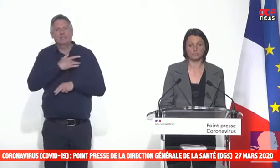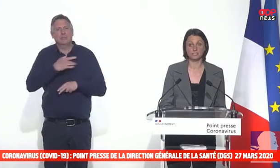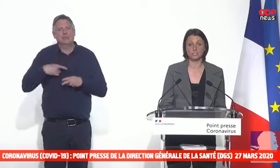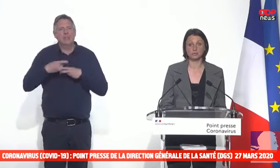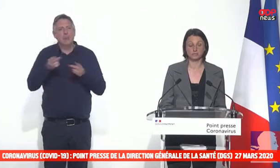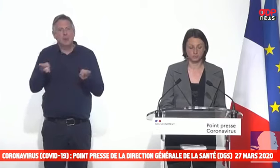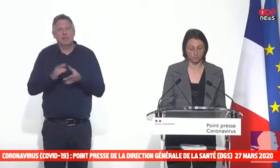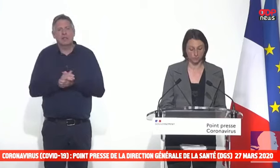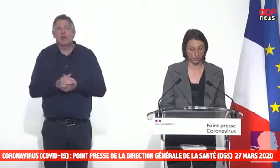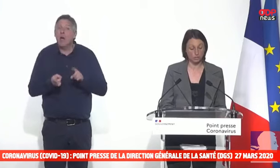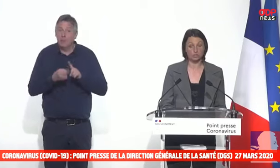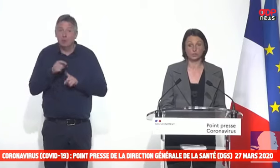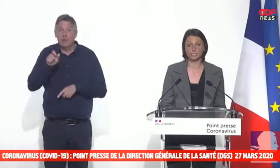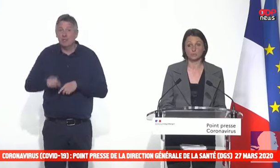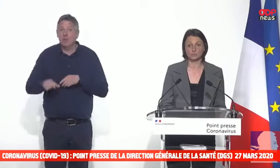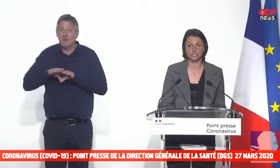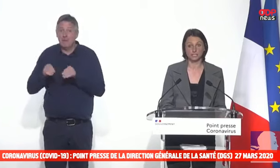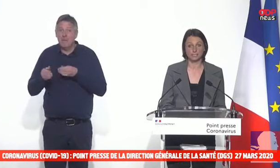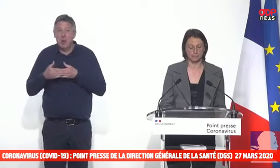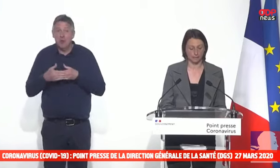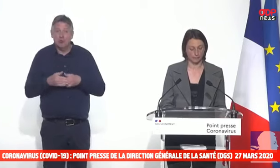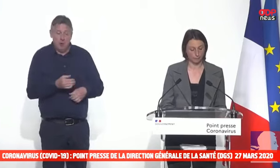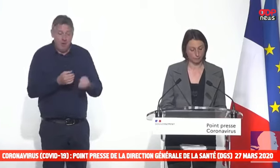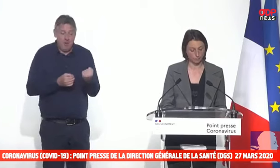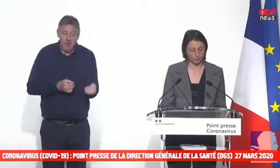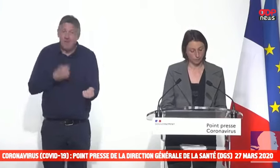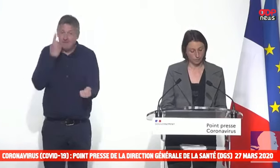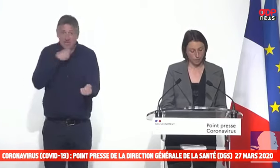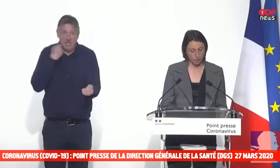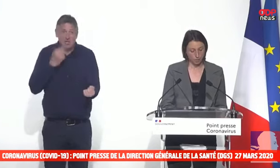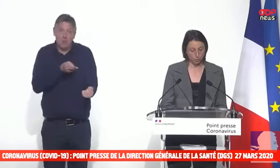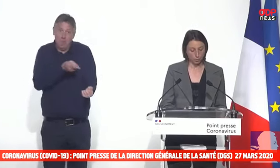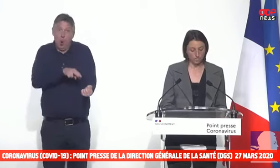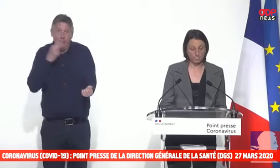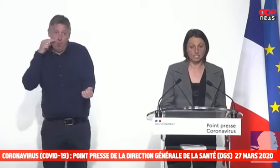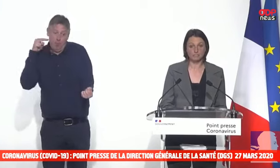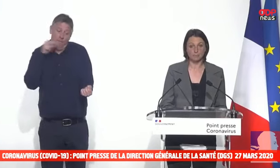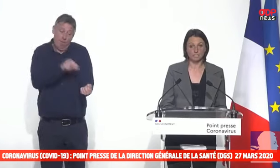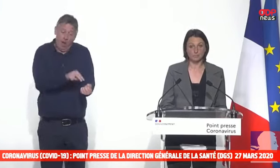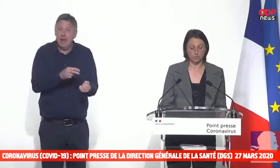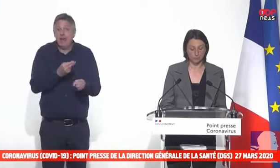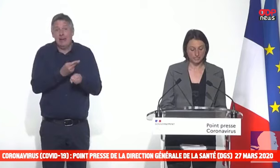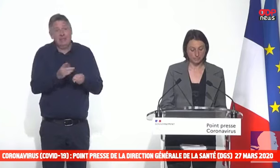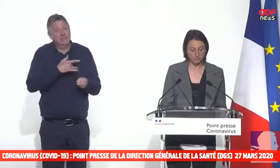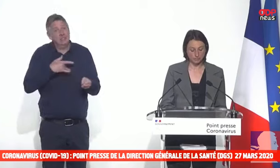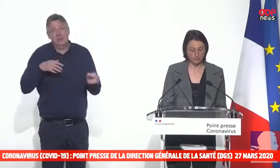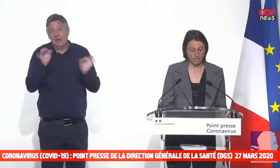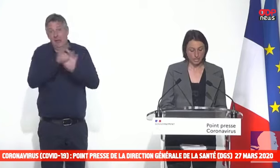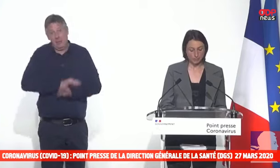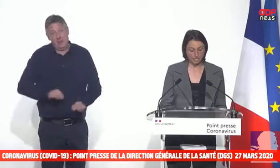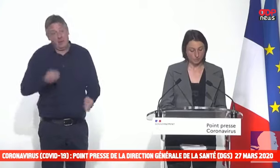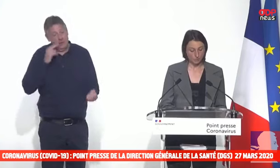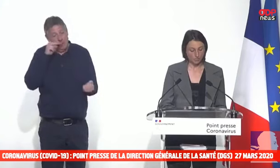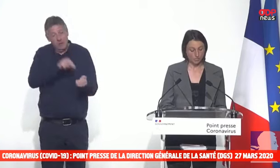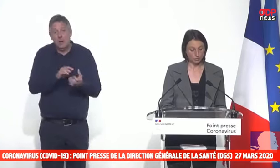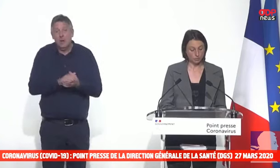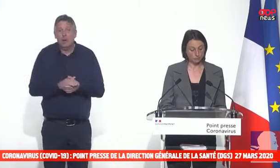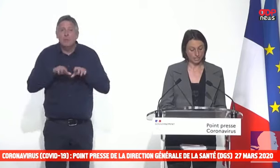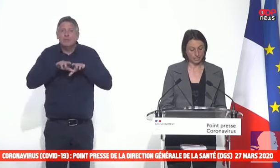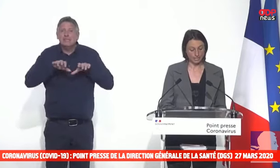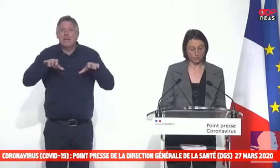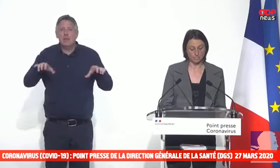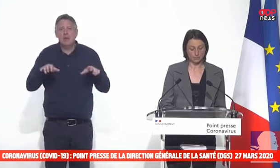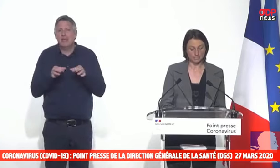voir le visage du défunt sans risque sanitaire. Pour protéger les familles de l'épidémie, la présence aux